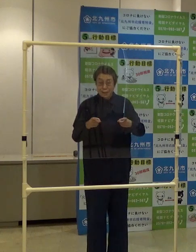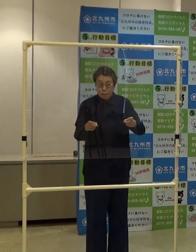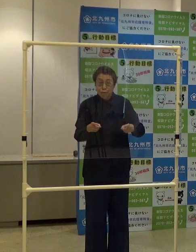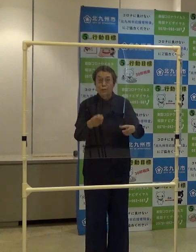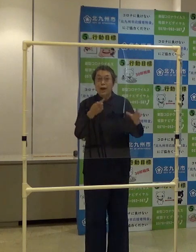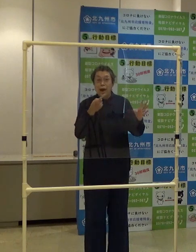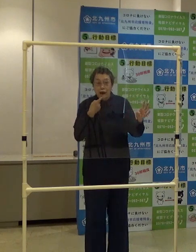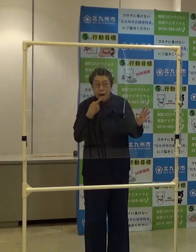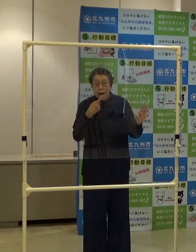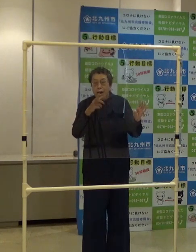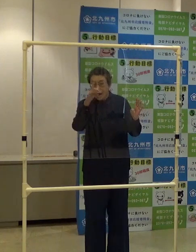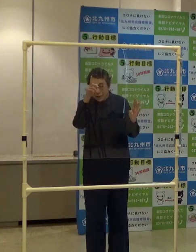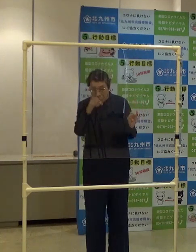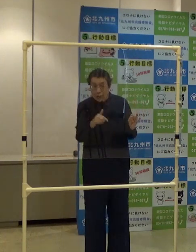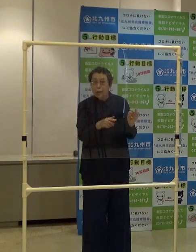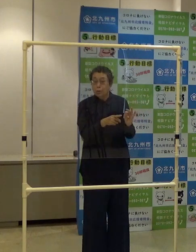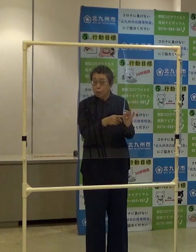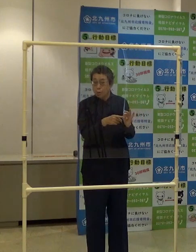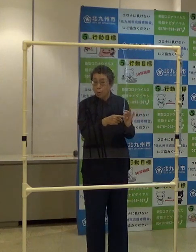一緒にですね、